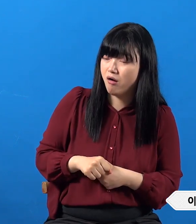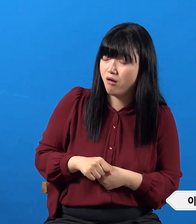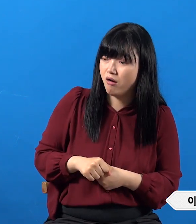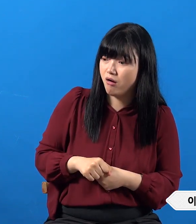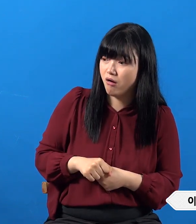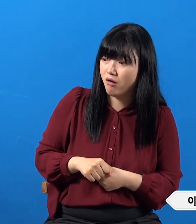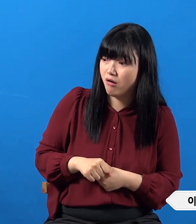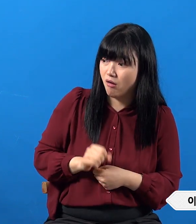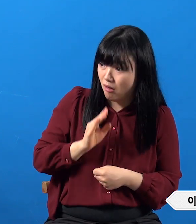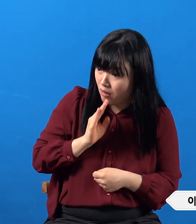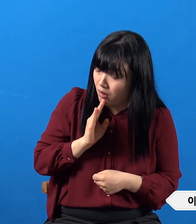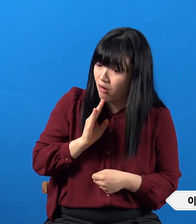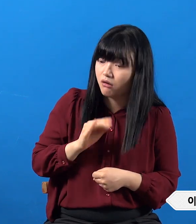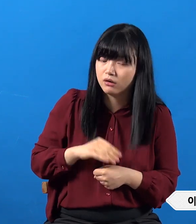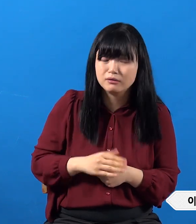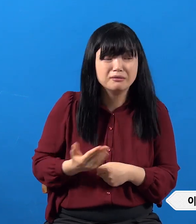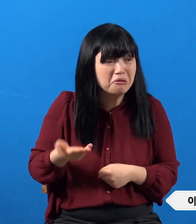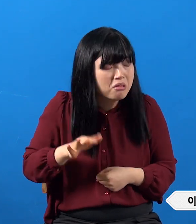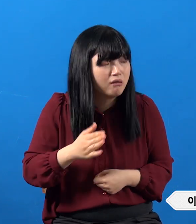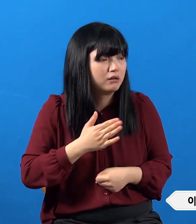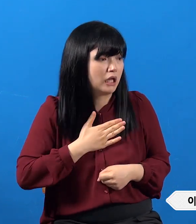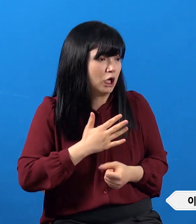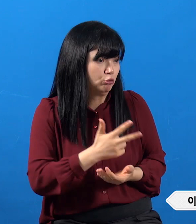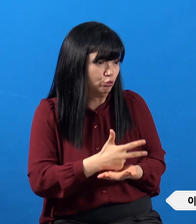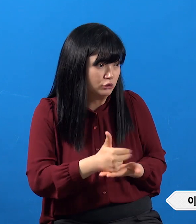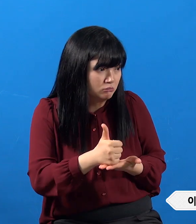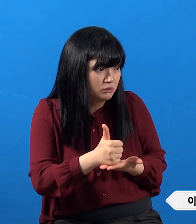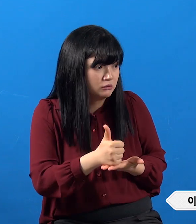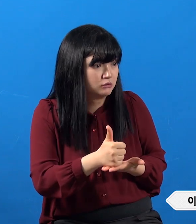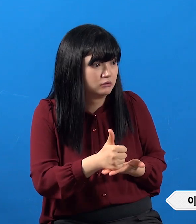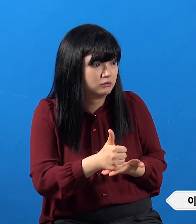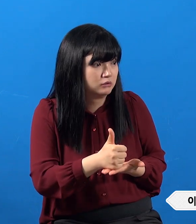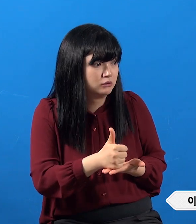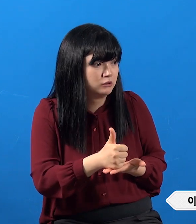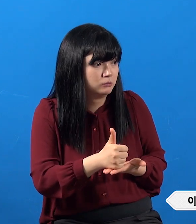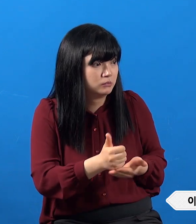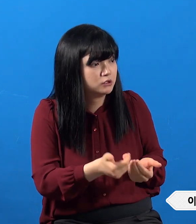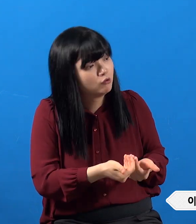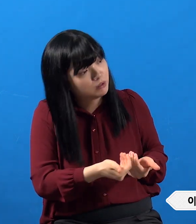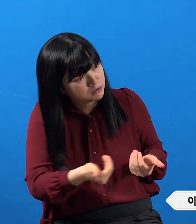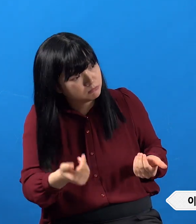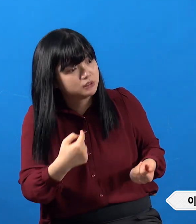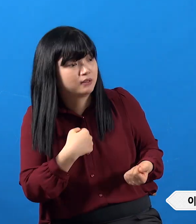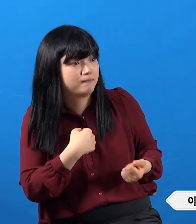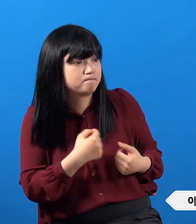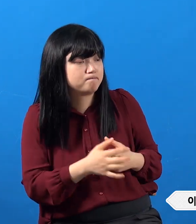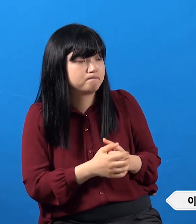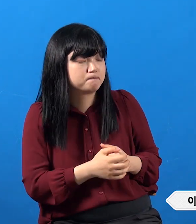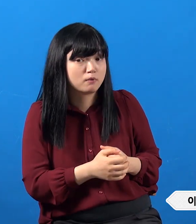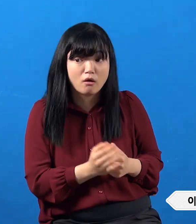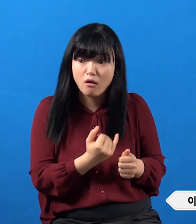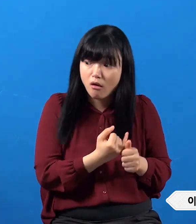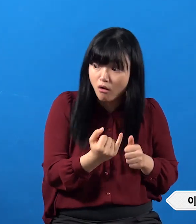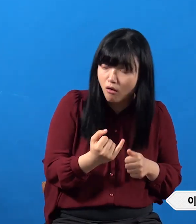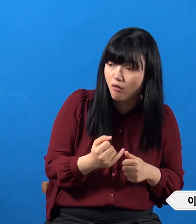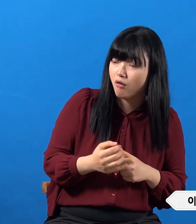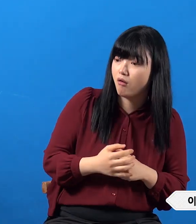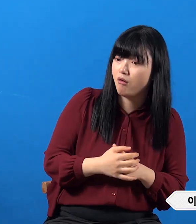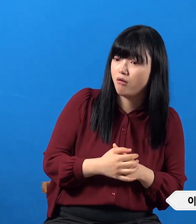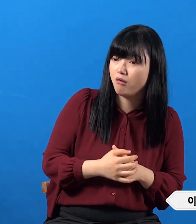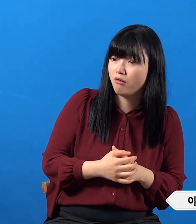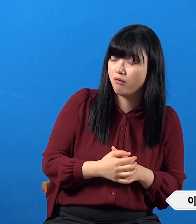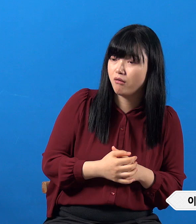그러세요? 그런데요, 제가 그 주님을 지금은 떠나 있습니다. 그러자 이 부인이